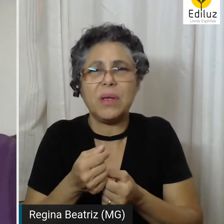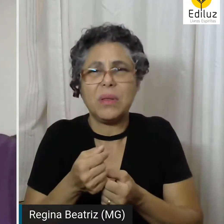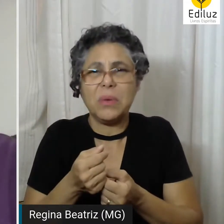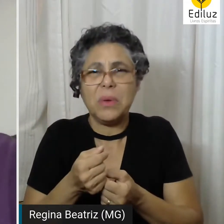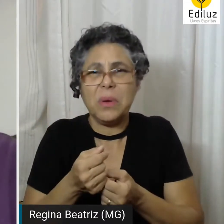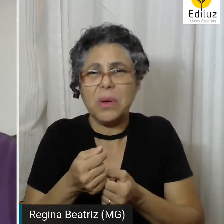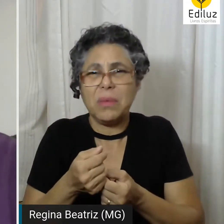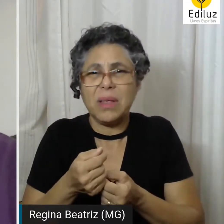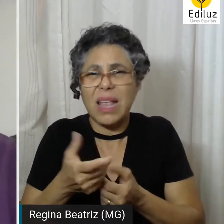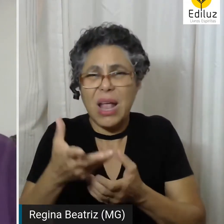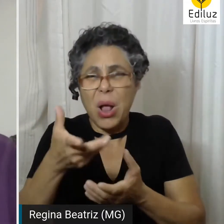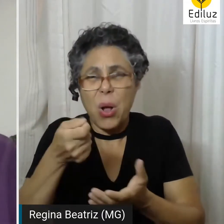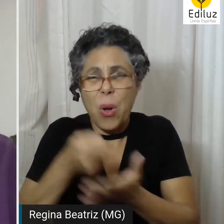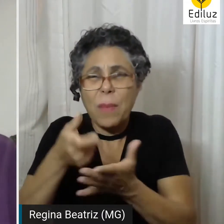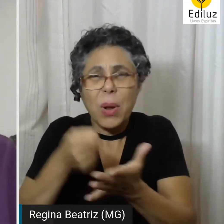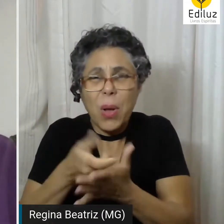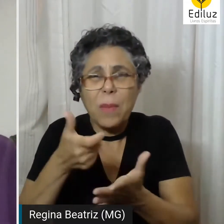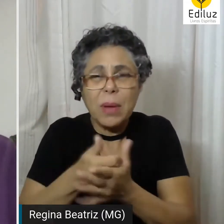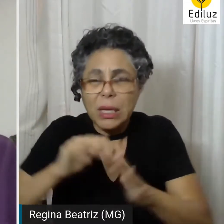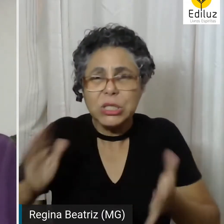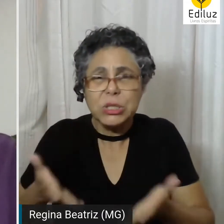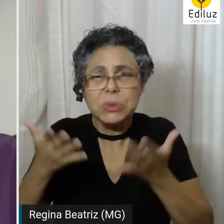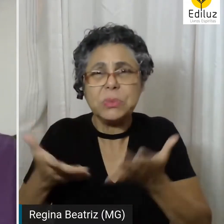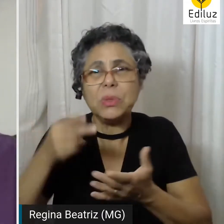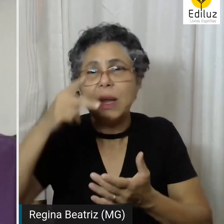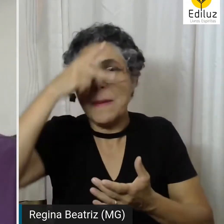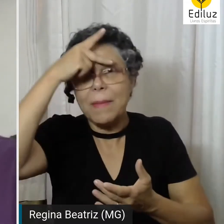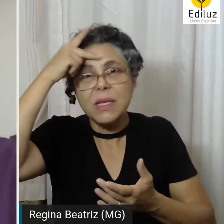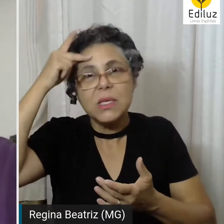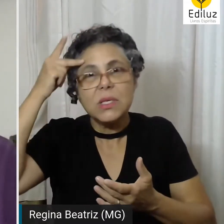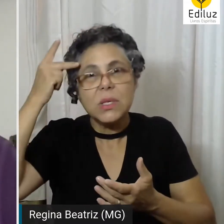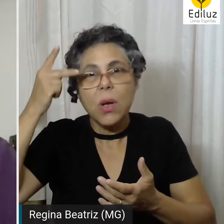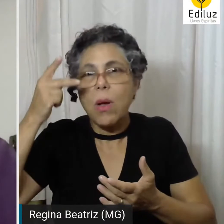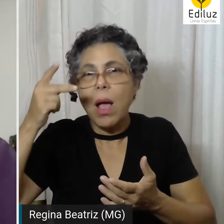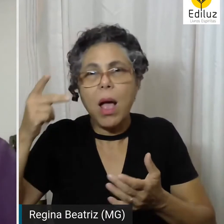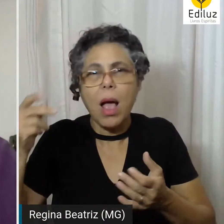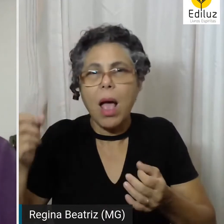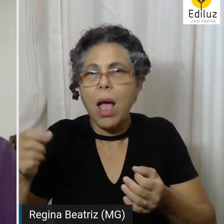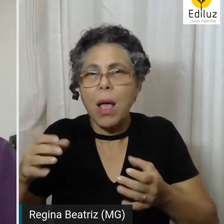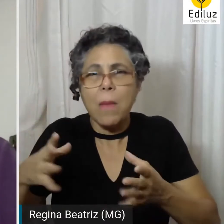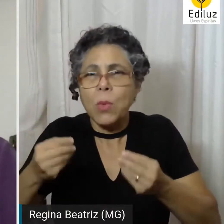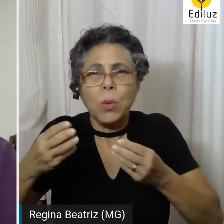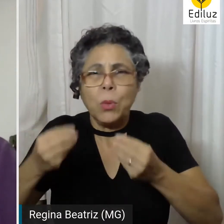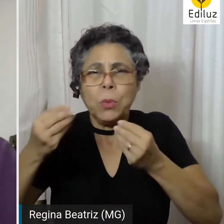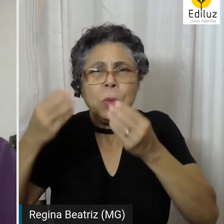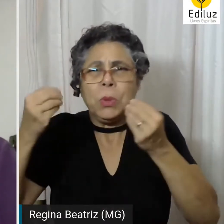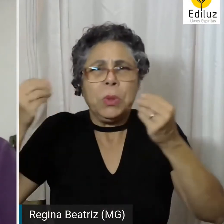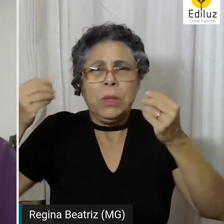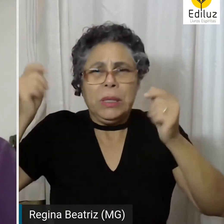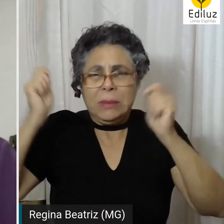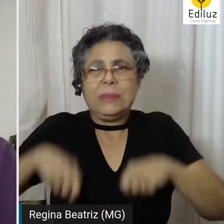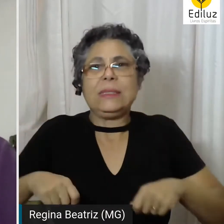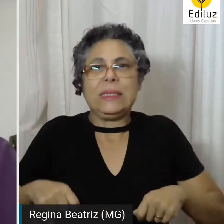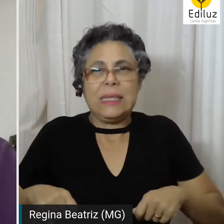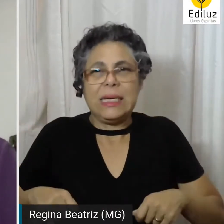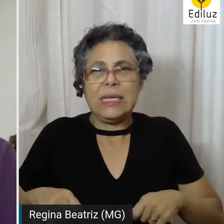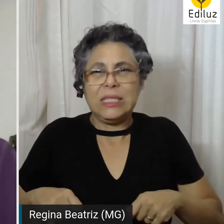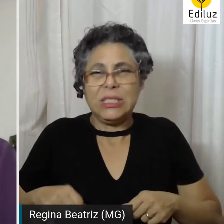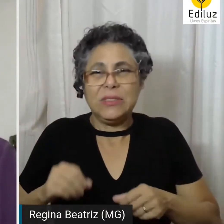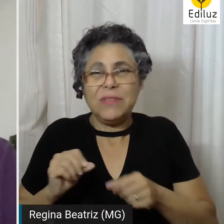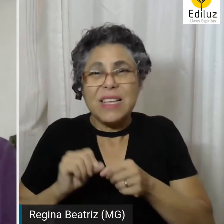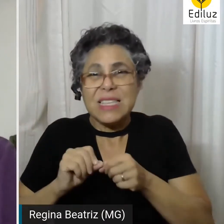capitalismo, que estimula o sujeito à exaustão, à maximização da sua capacidade